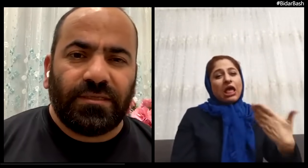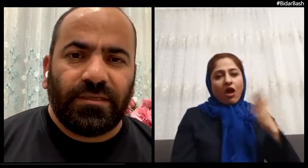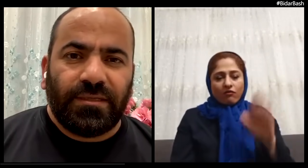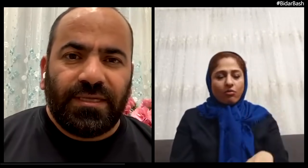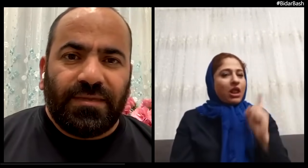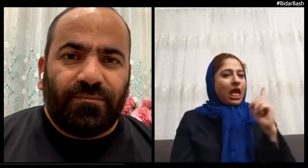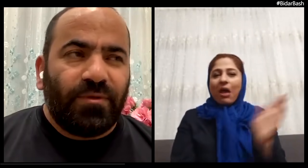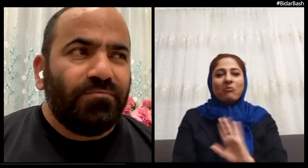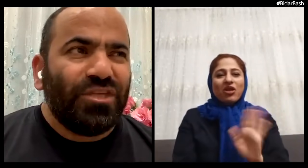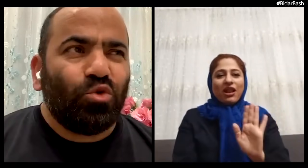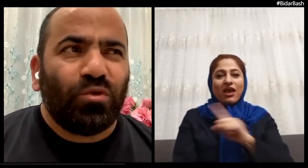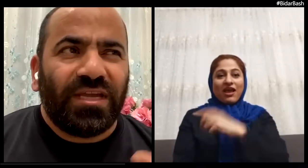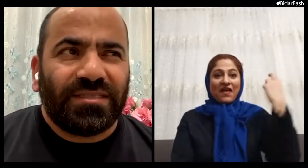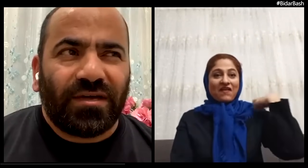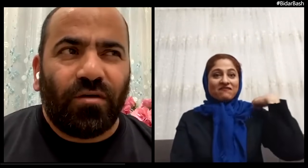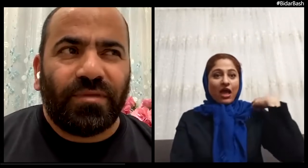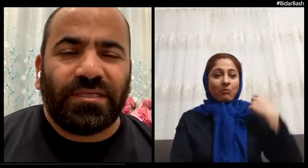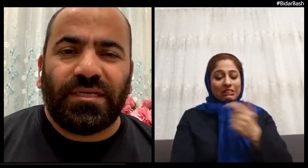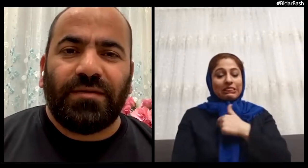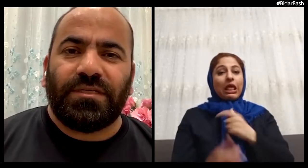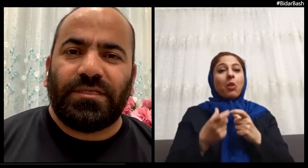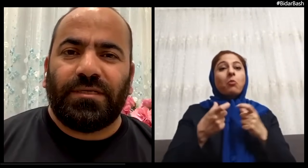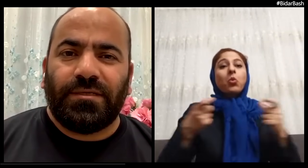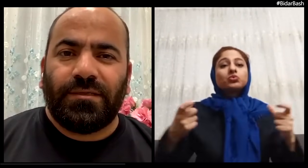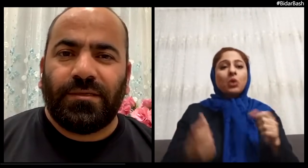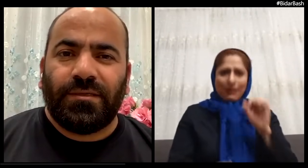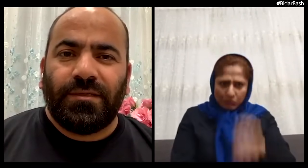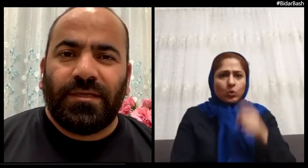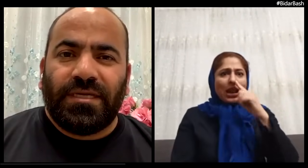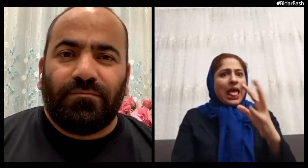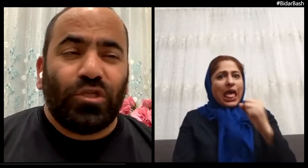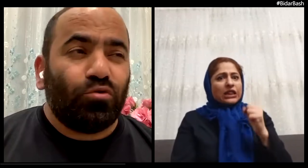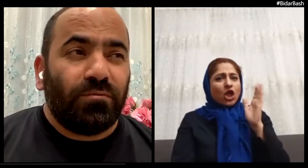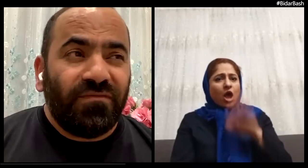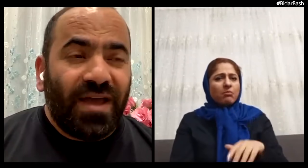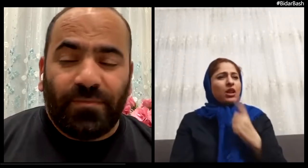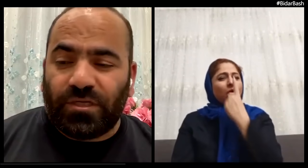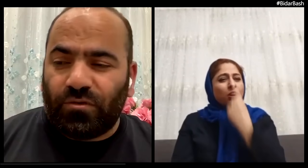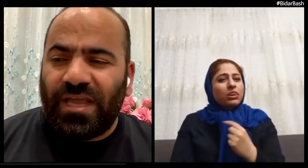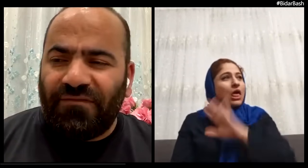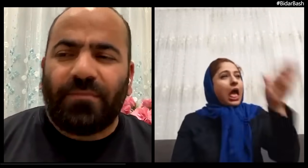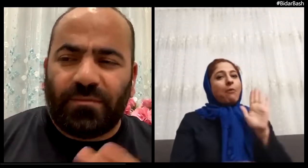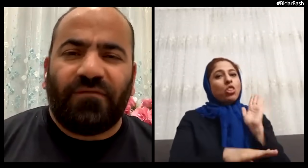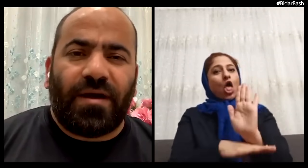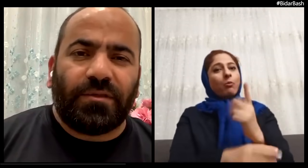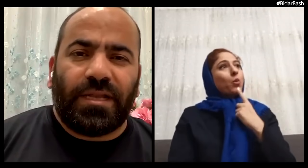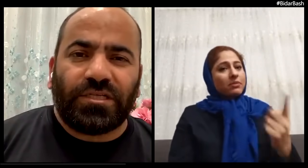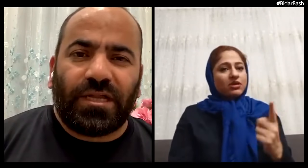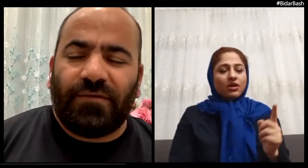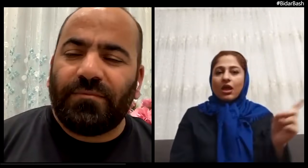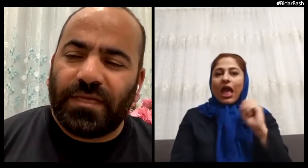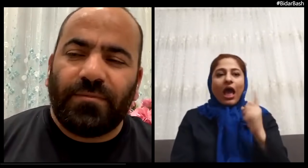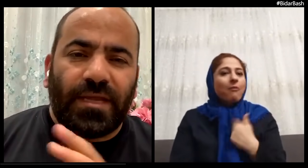نیست، ببین میتونه انتقام بگیره نمیگیره، میتونه میفهمه که تو نفهمیدی من